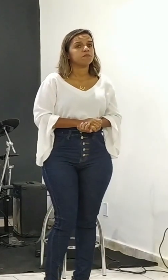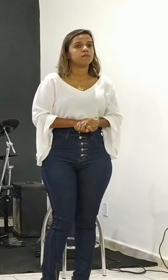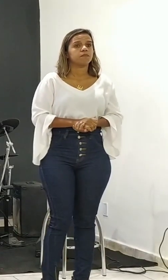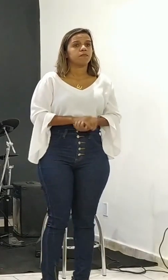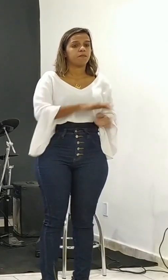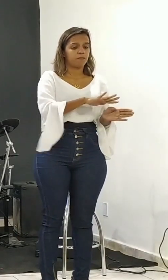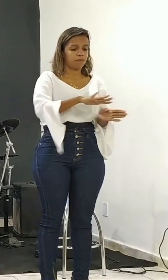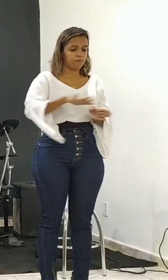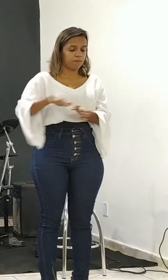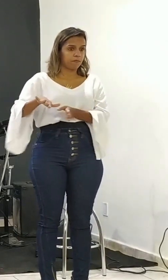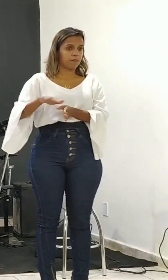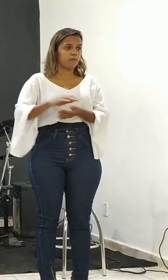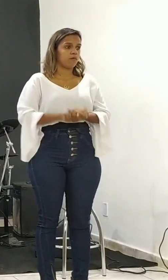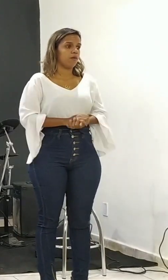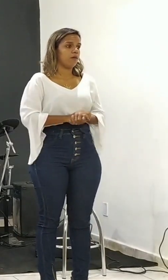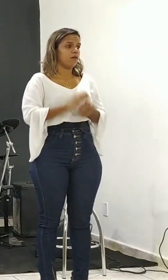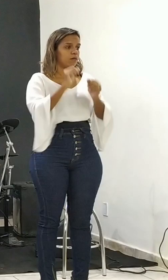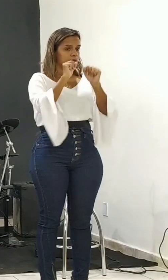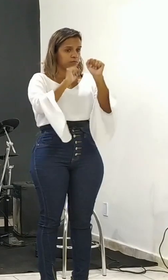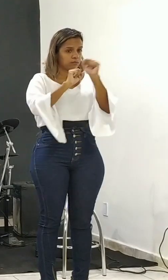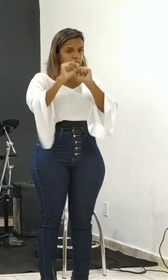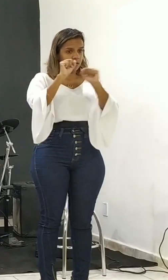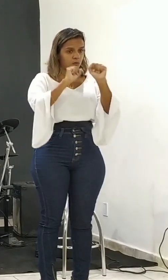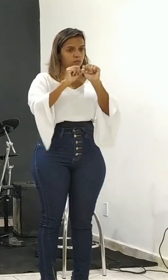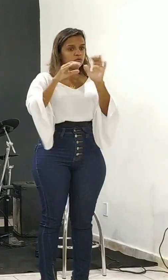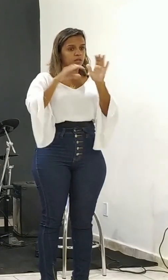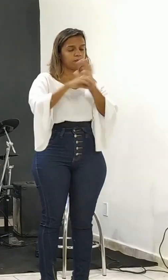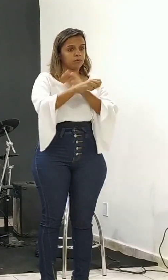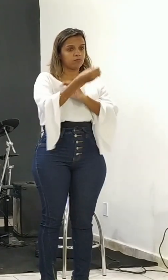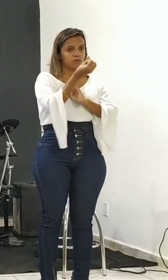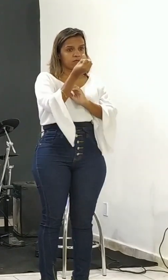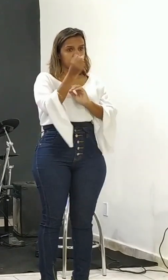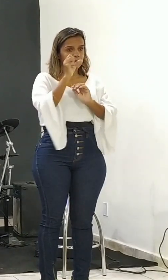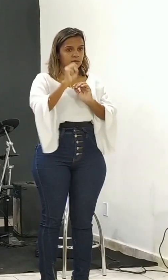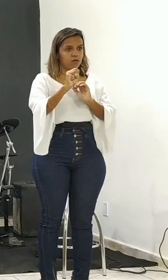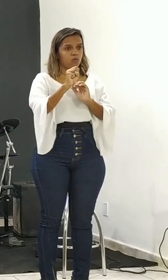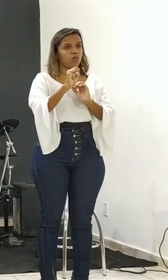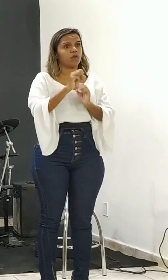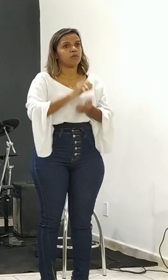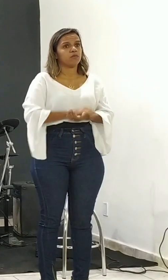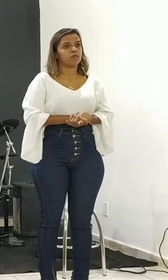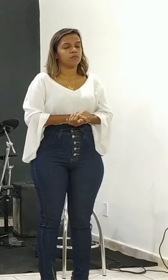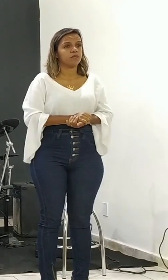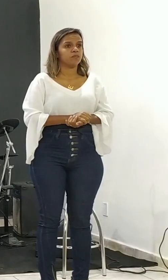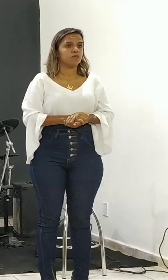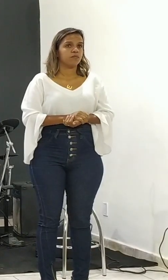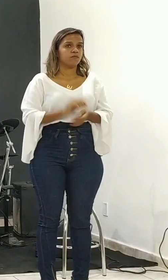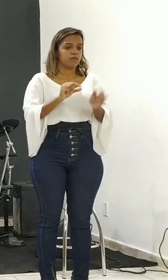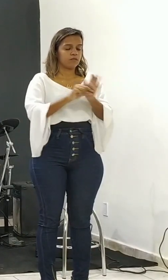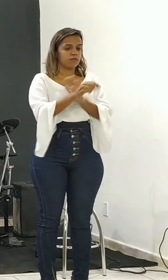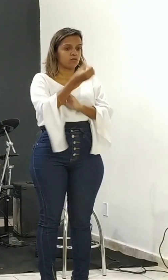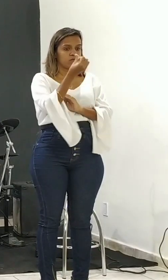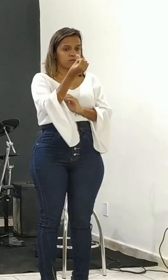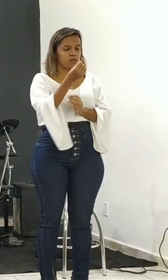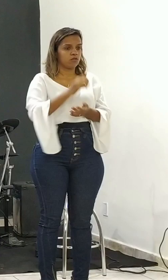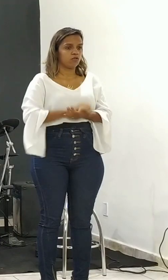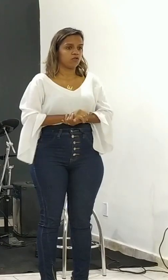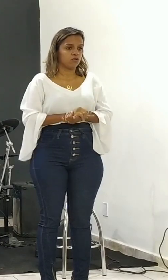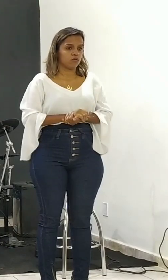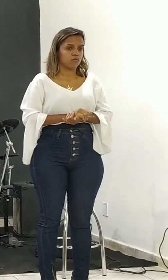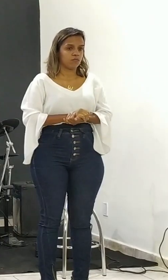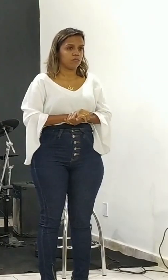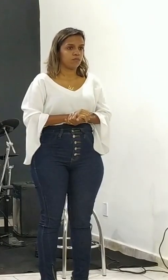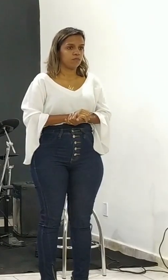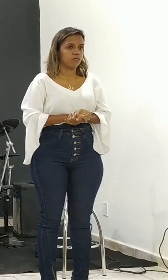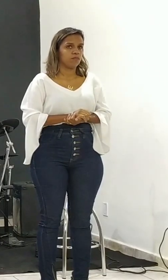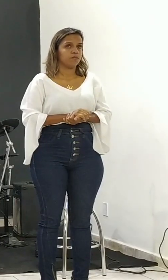Salmo 68:6. Vou pegar lá, deixa do irmão Cleito lá no WhatsApp hoje, quando eu botei lá o tema. Falei, vou